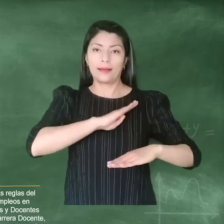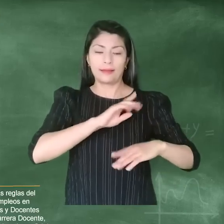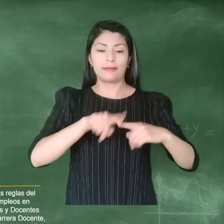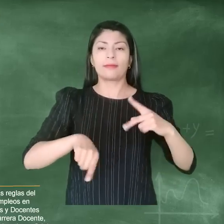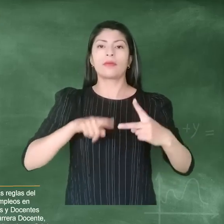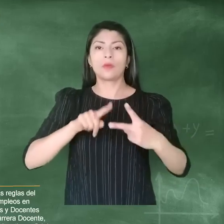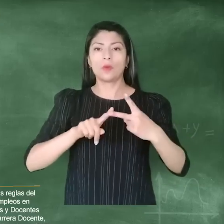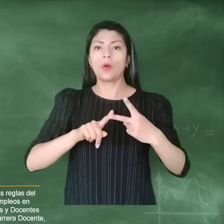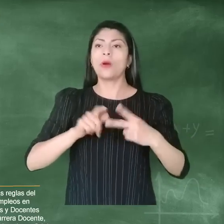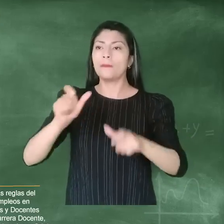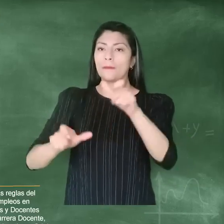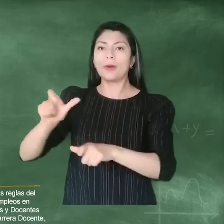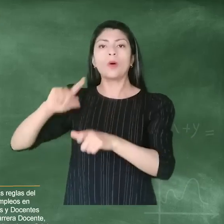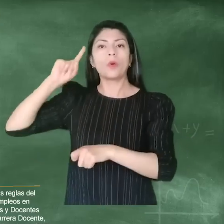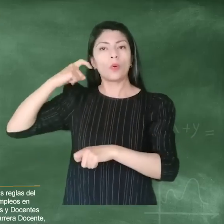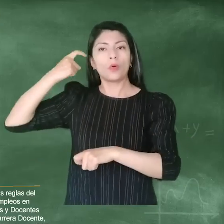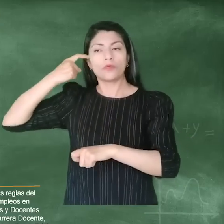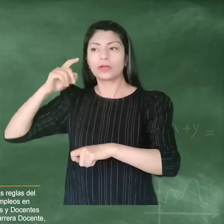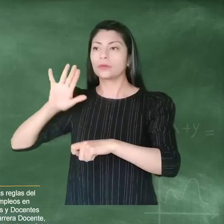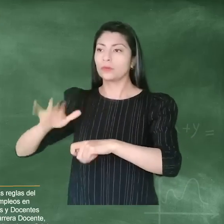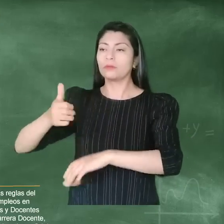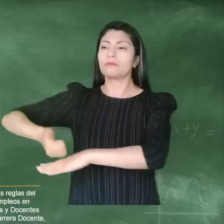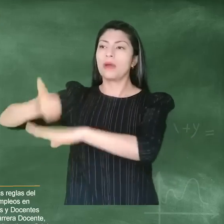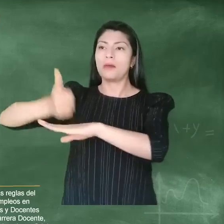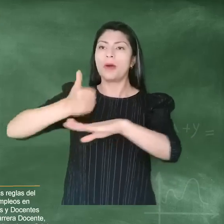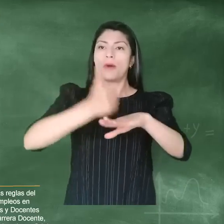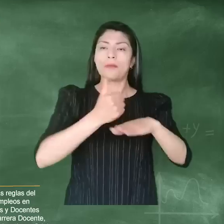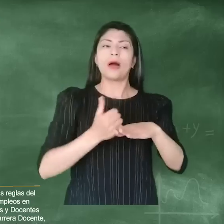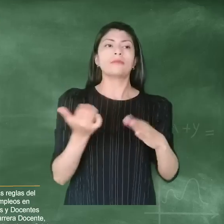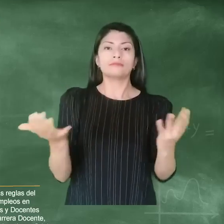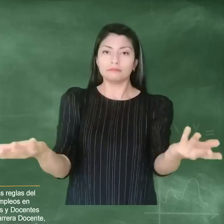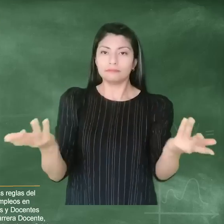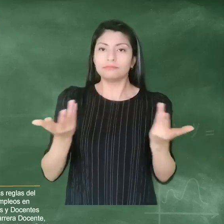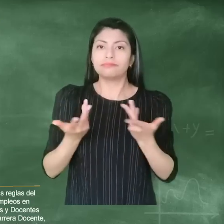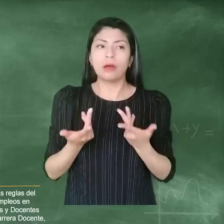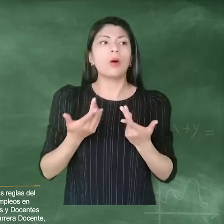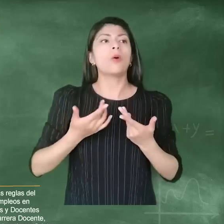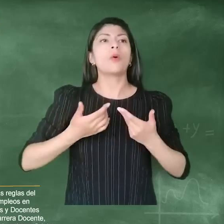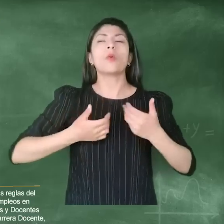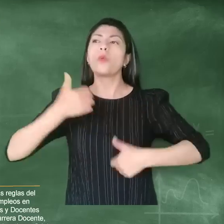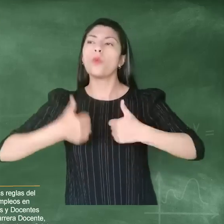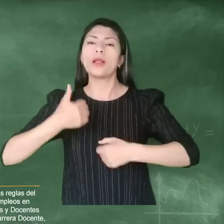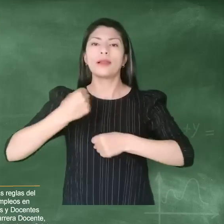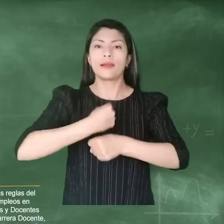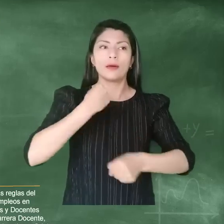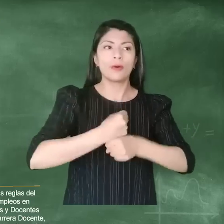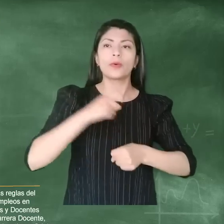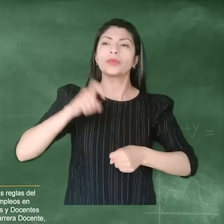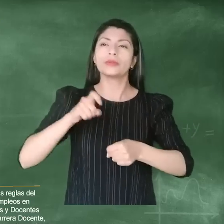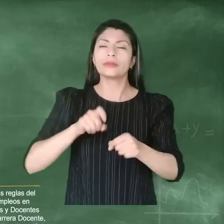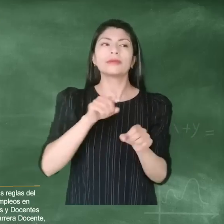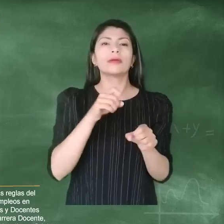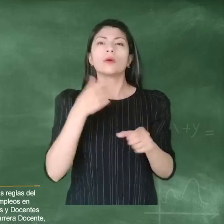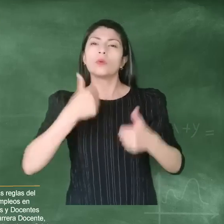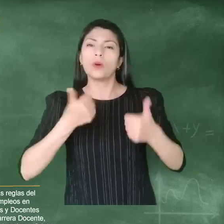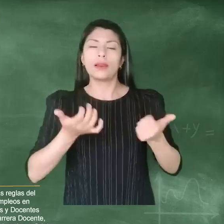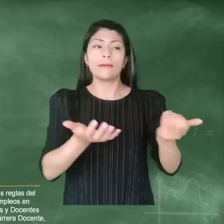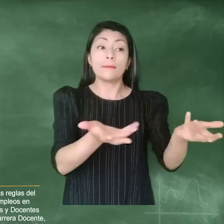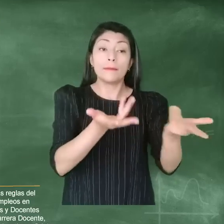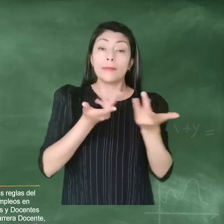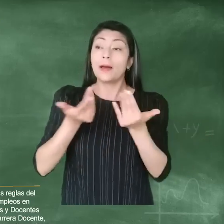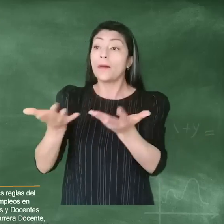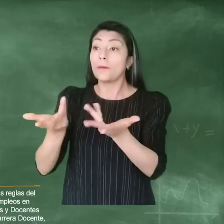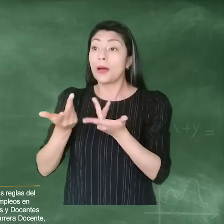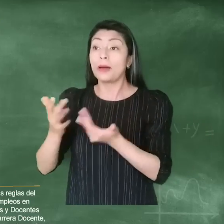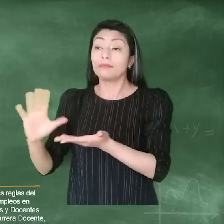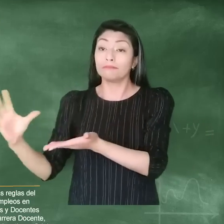y alcaldes de cada entidad territorial certificada en educación el reporte de los cargos que se encuentren en vacancia